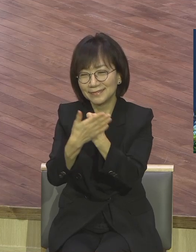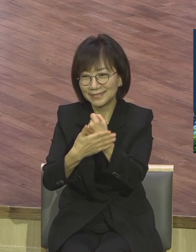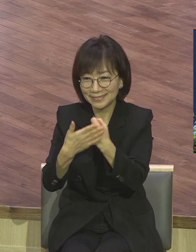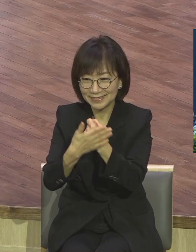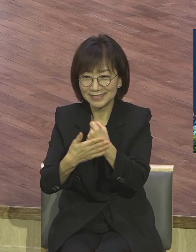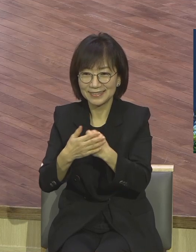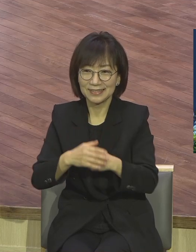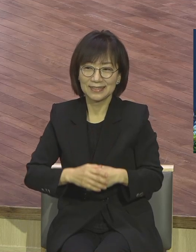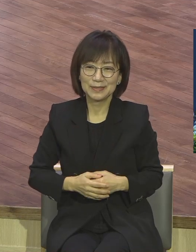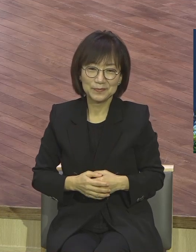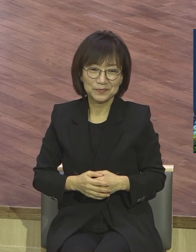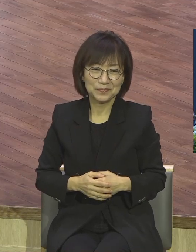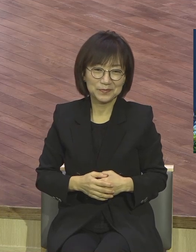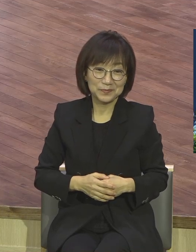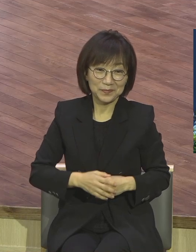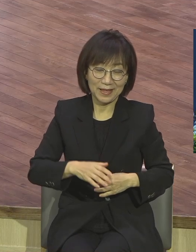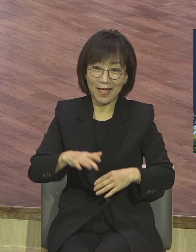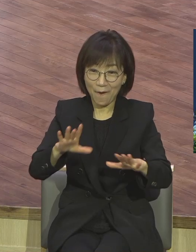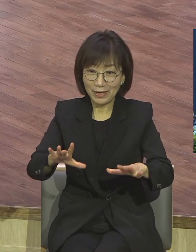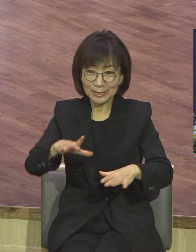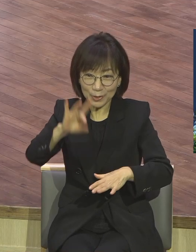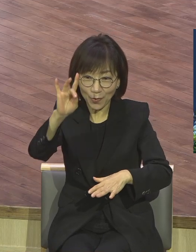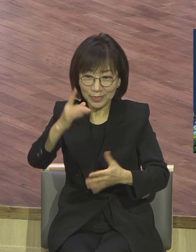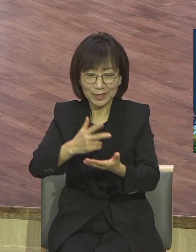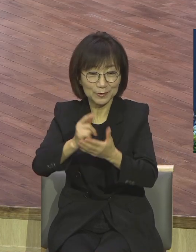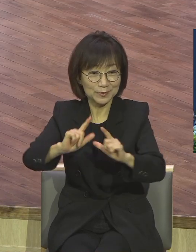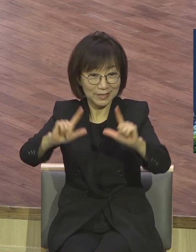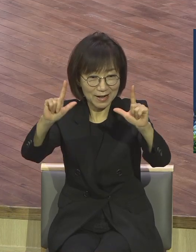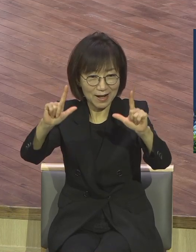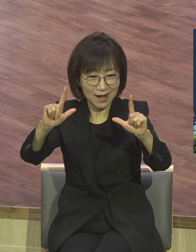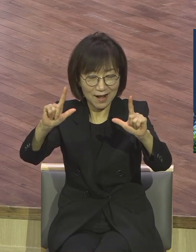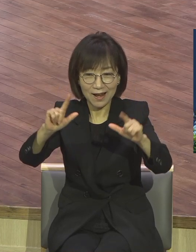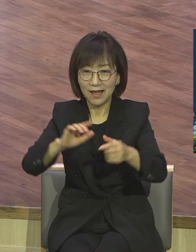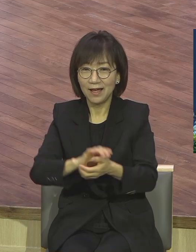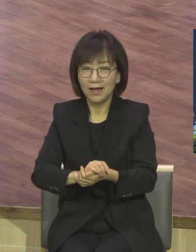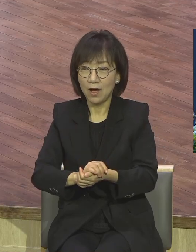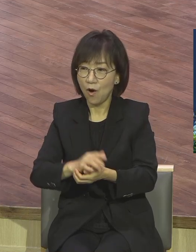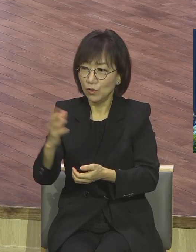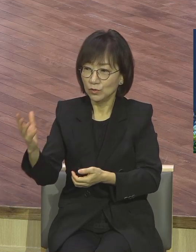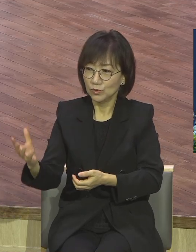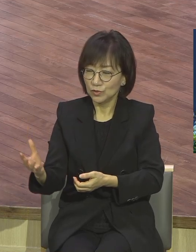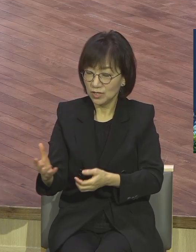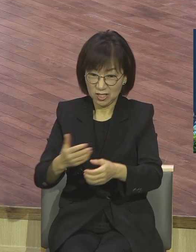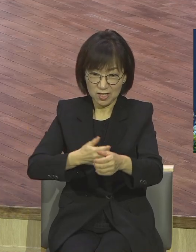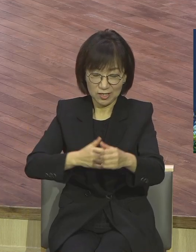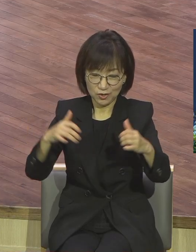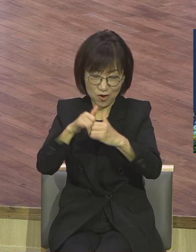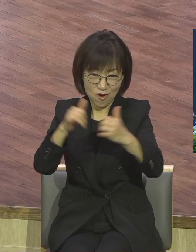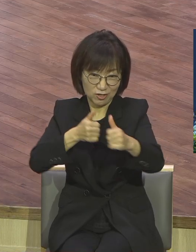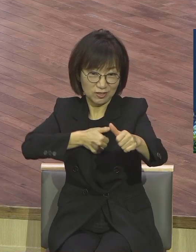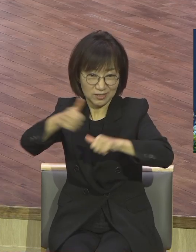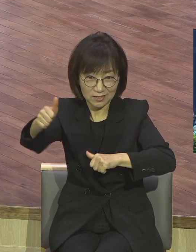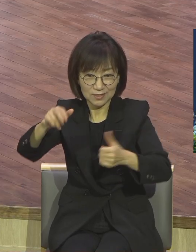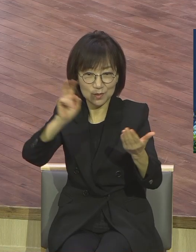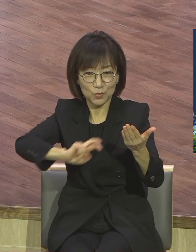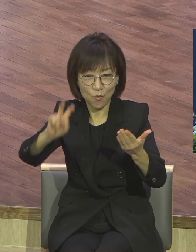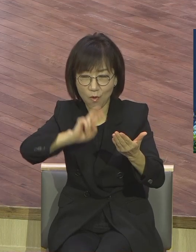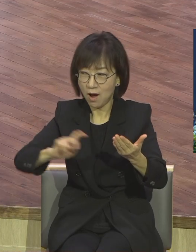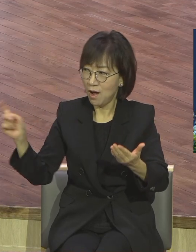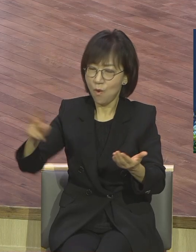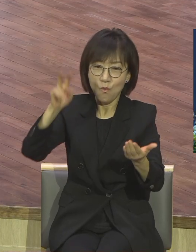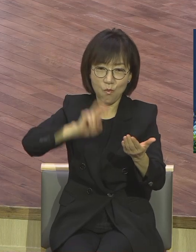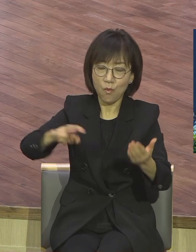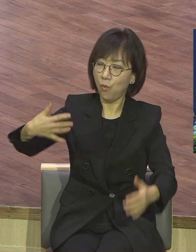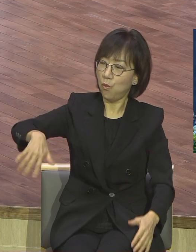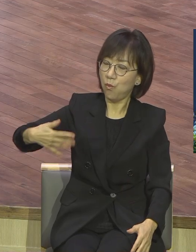하겠습니다. 첫 주일날 첫 시간에 성전가를 올렸습니다. 영적으로 모든